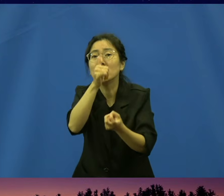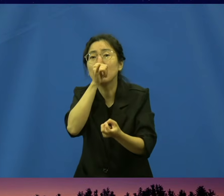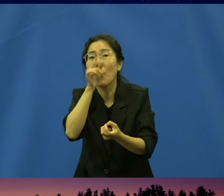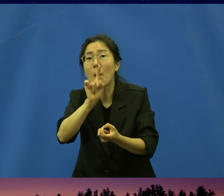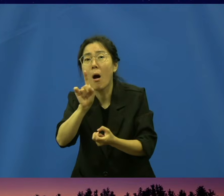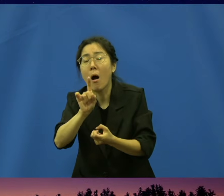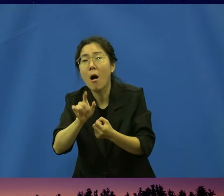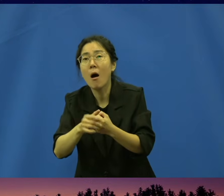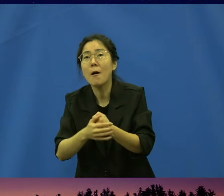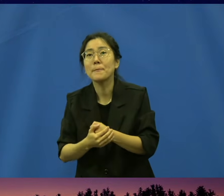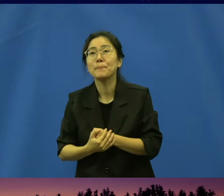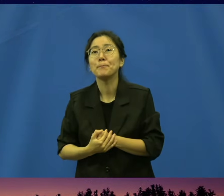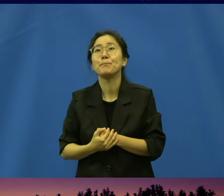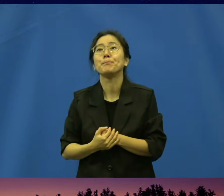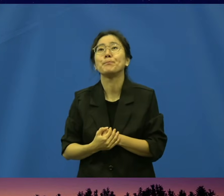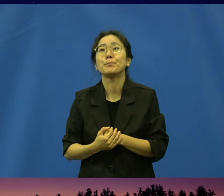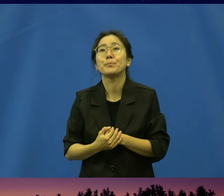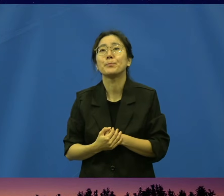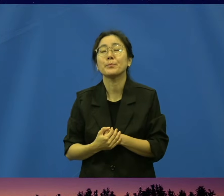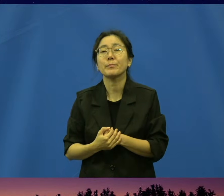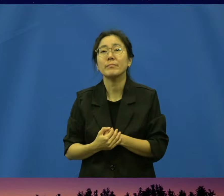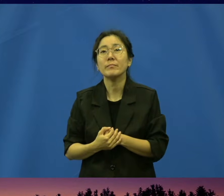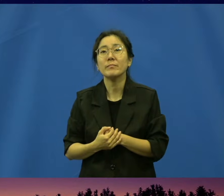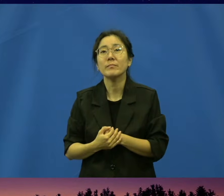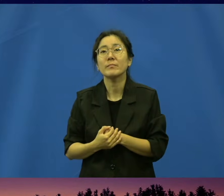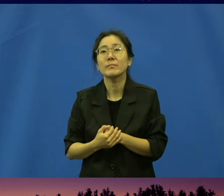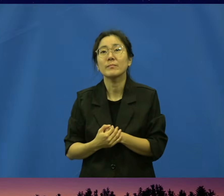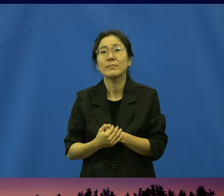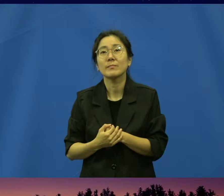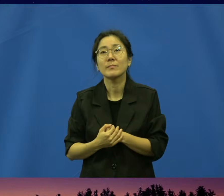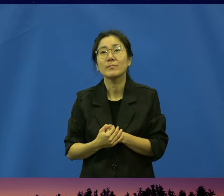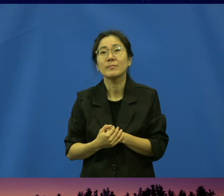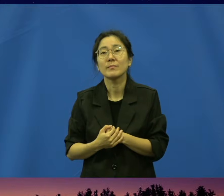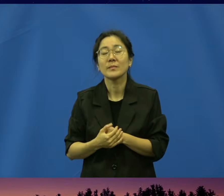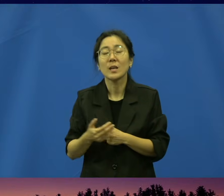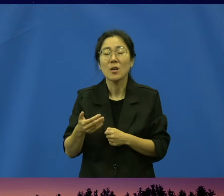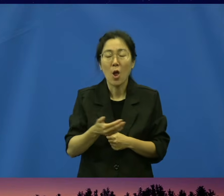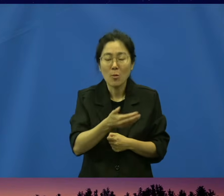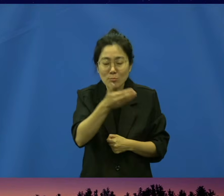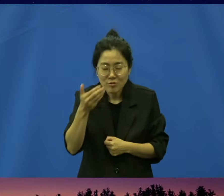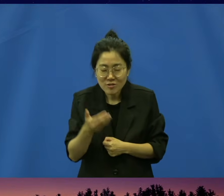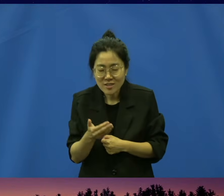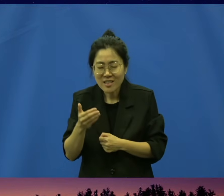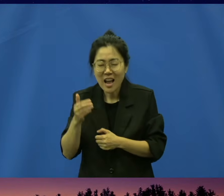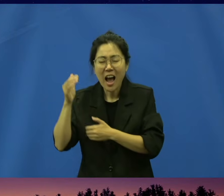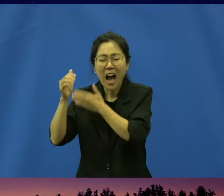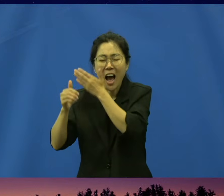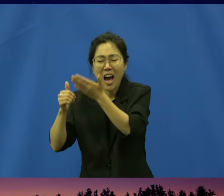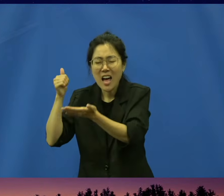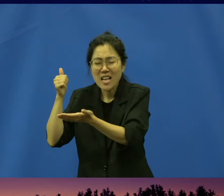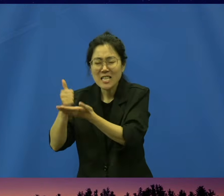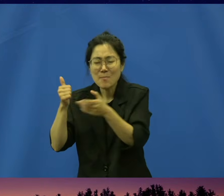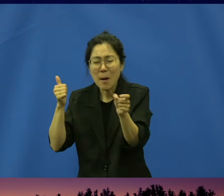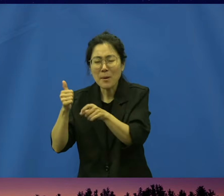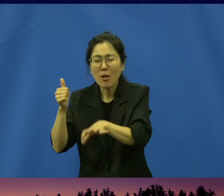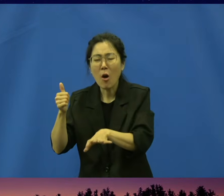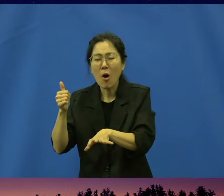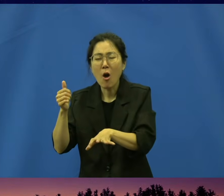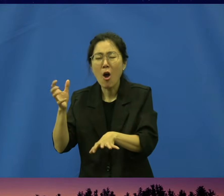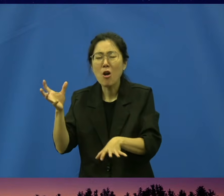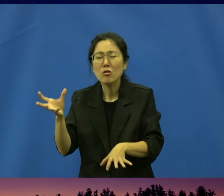그래서 읽어보니까 바울이 수없이 얘기하는 것이 뭔가 하면은 여러분 하나님 앞에서 거룩하게 사십시오.